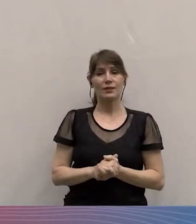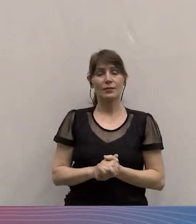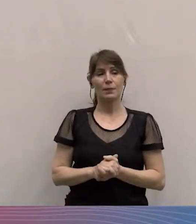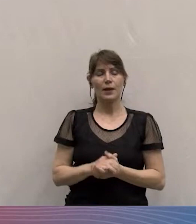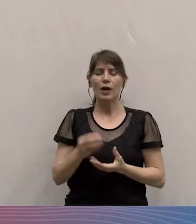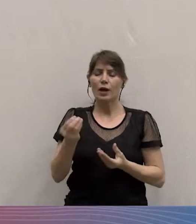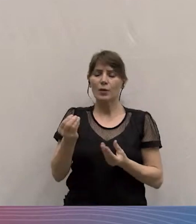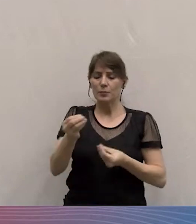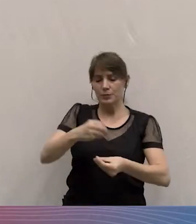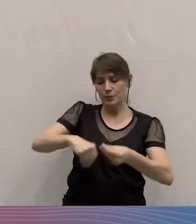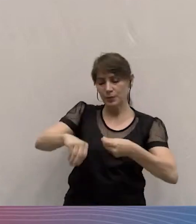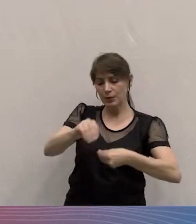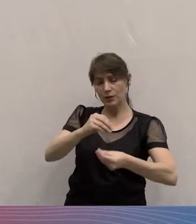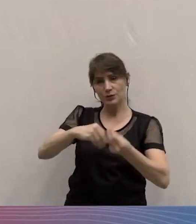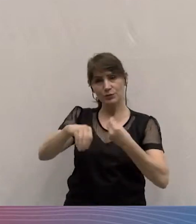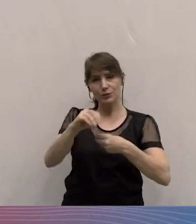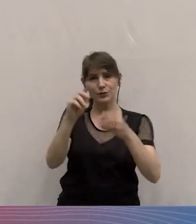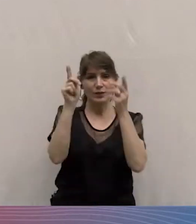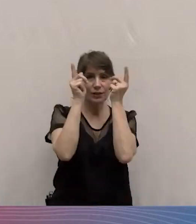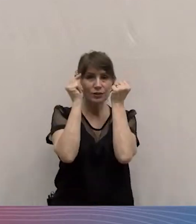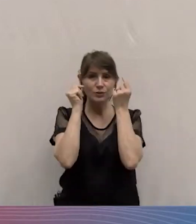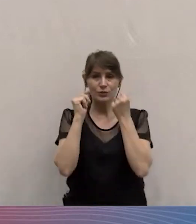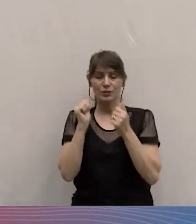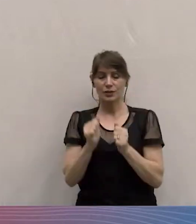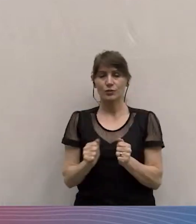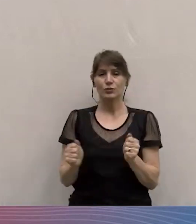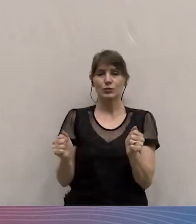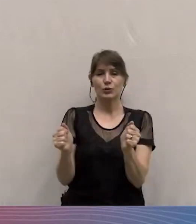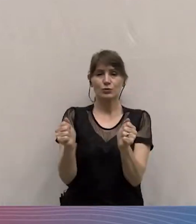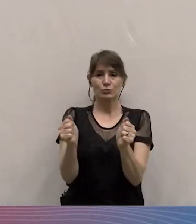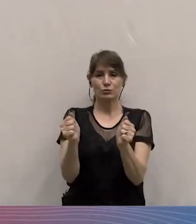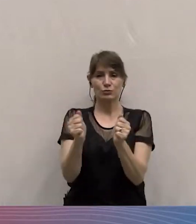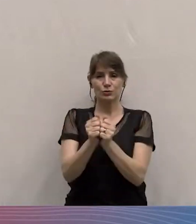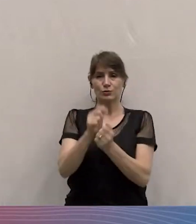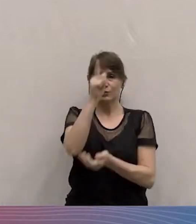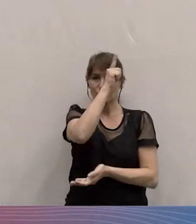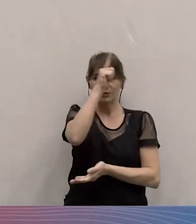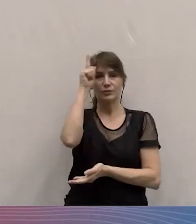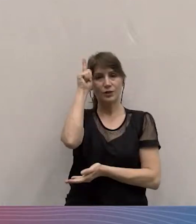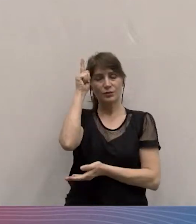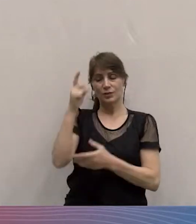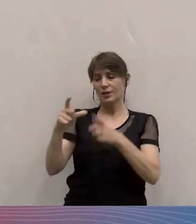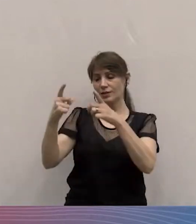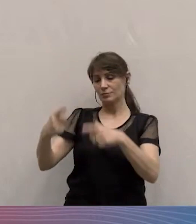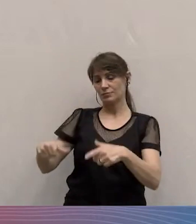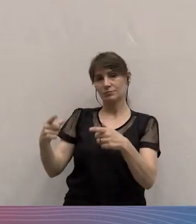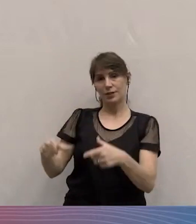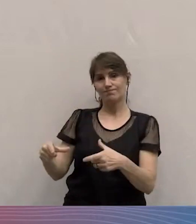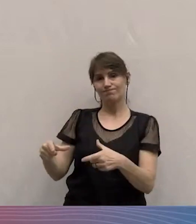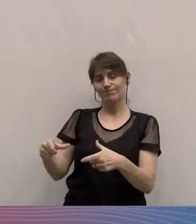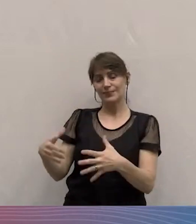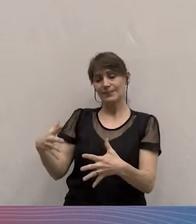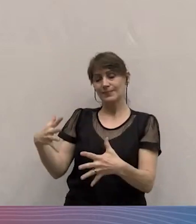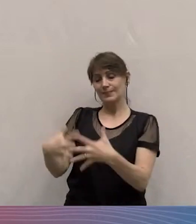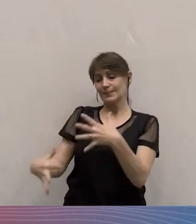você mistura judeus e gentios que creram aqui, no mesmo lugar, surge o conflito.